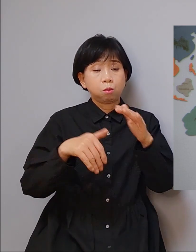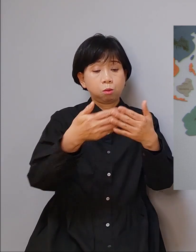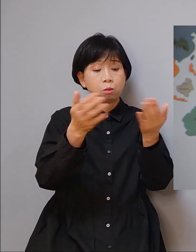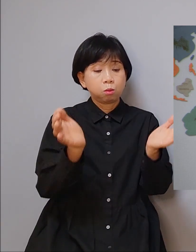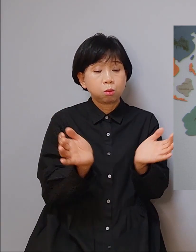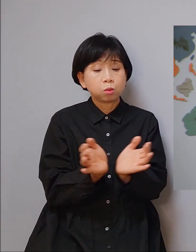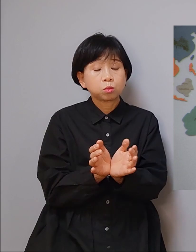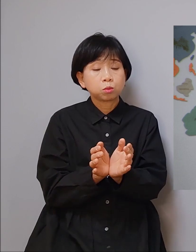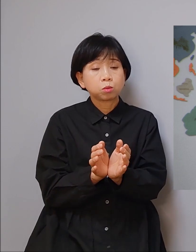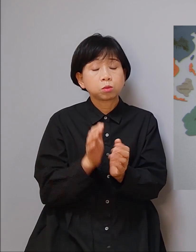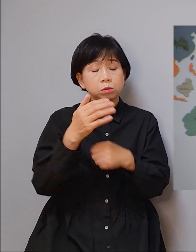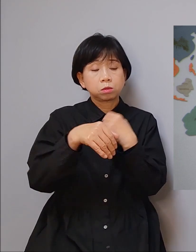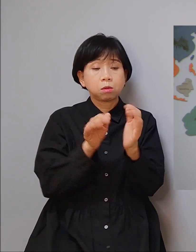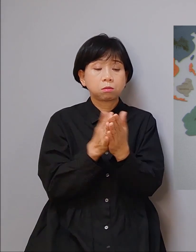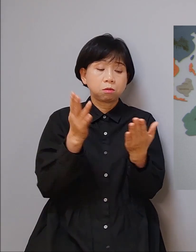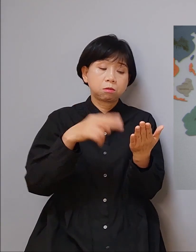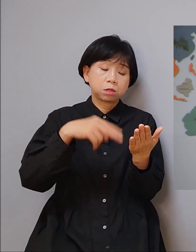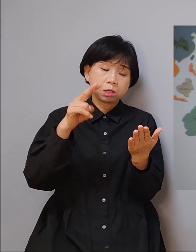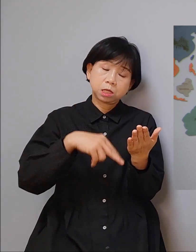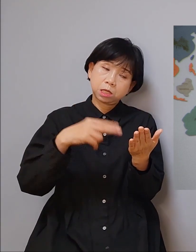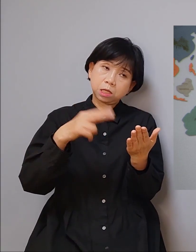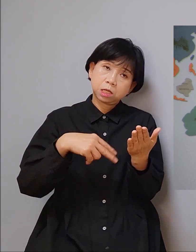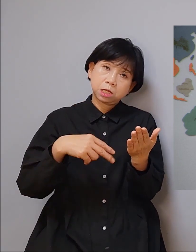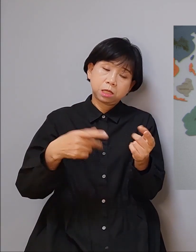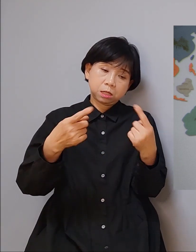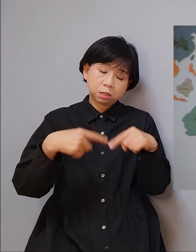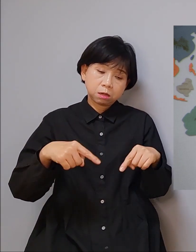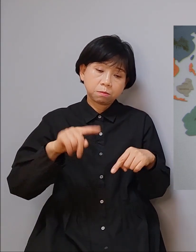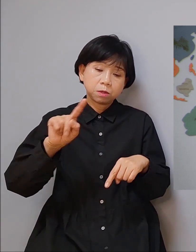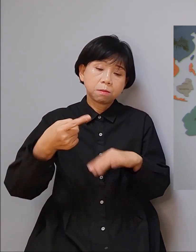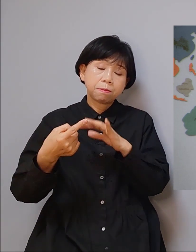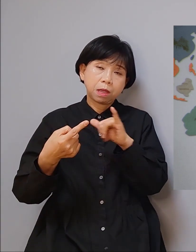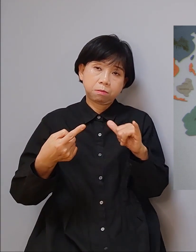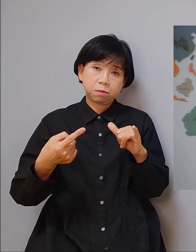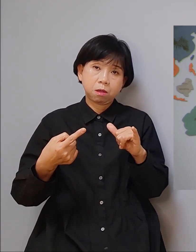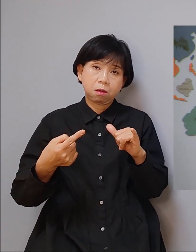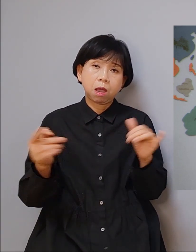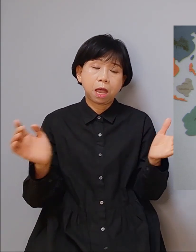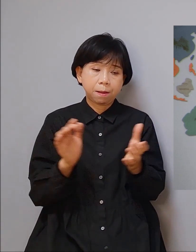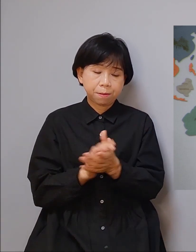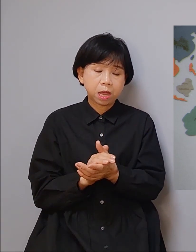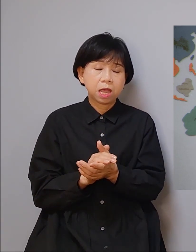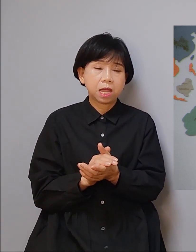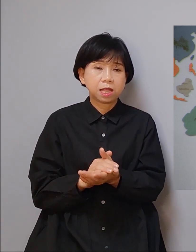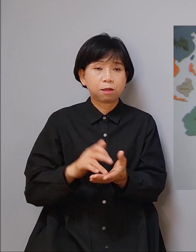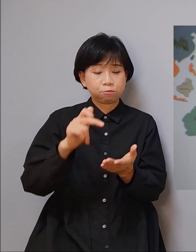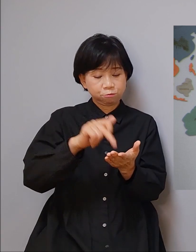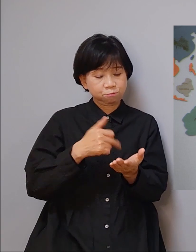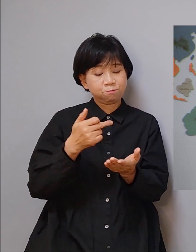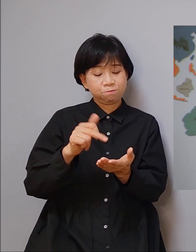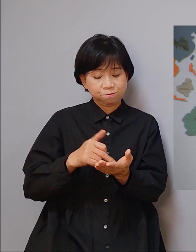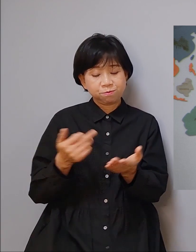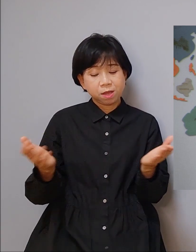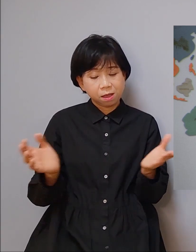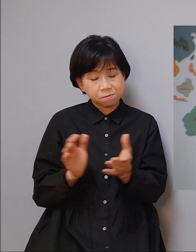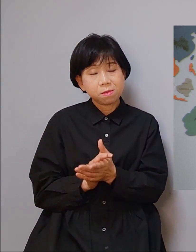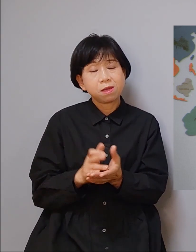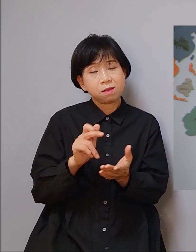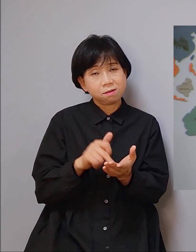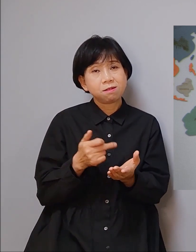정도 참여하시고 계셔서 이 아멘을 잘 올리셔요. 네.